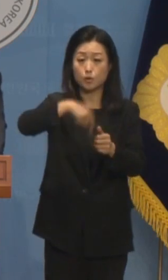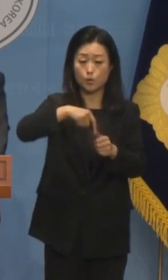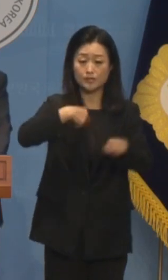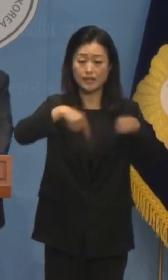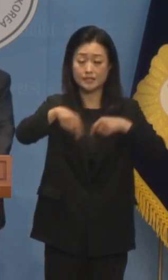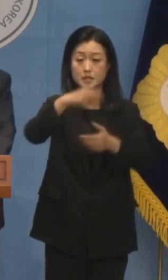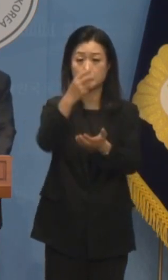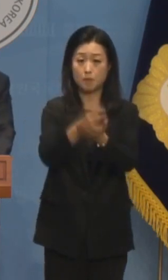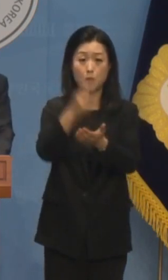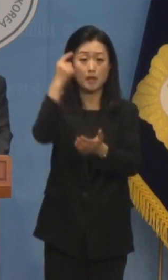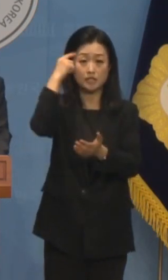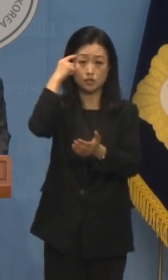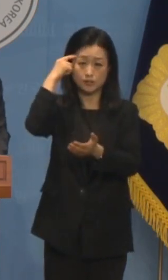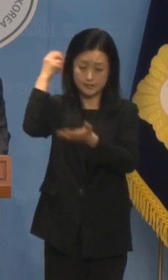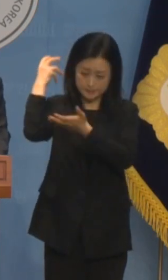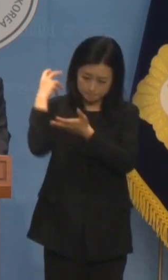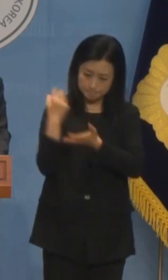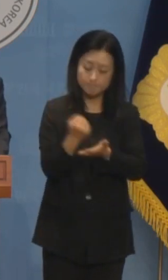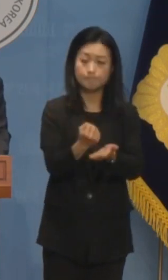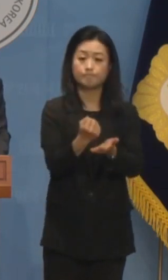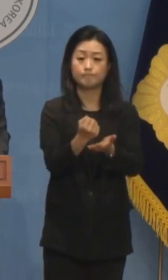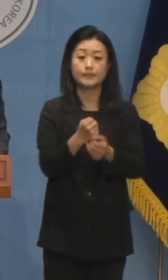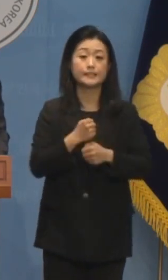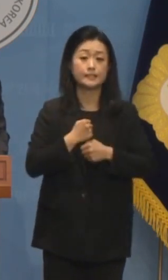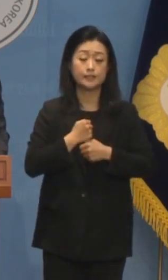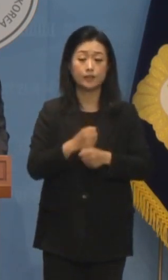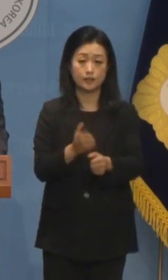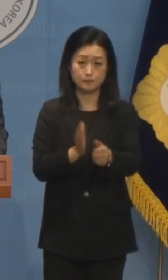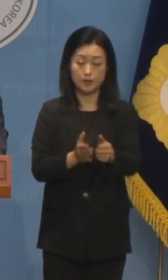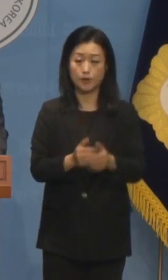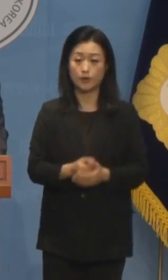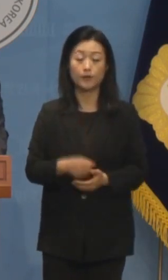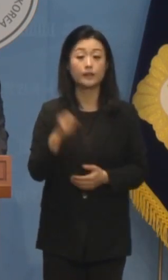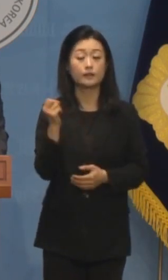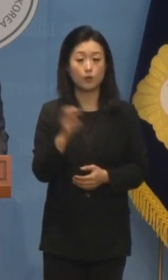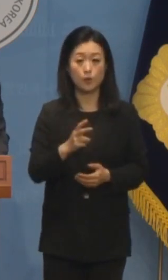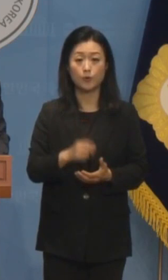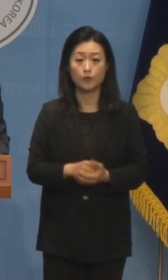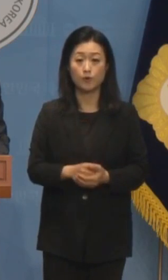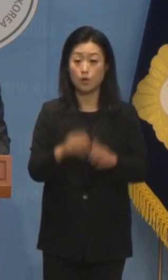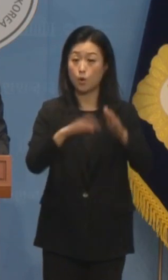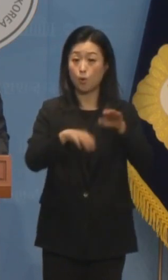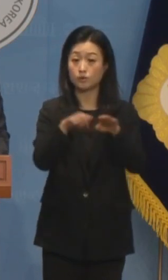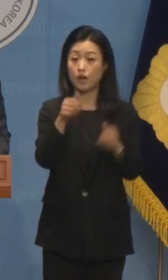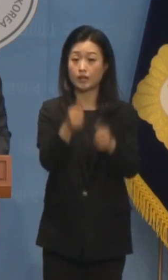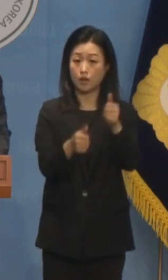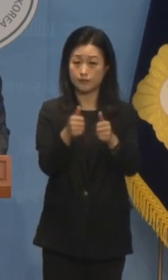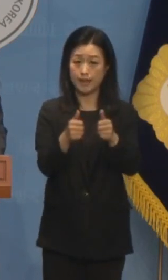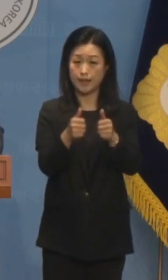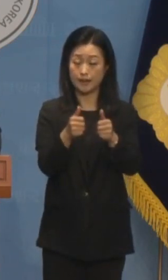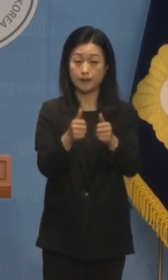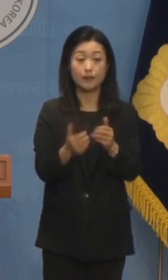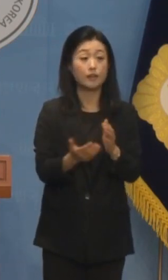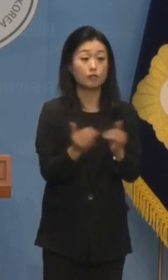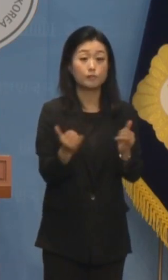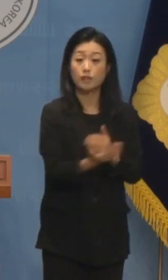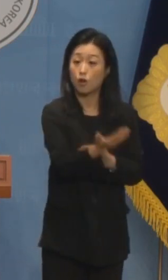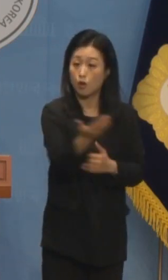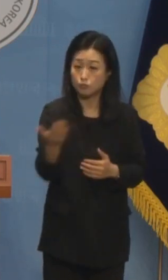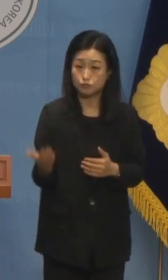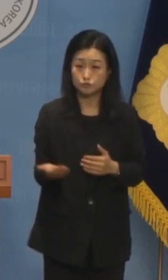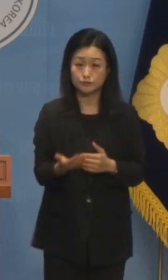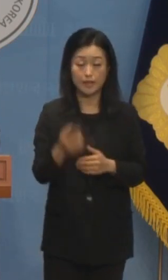지방교육자치법의 정신이 그대로 지켜져야 합니다. 그리고 공정한 경쟁으로